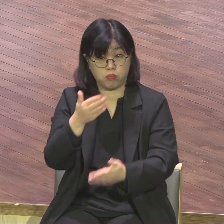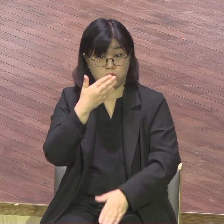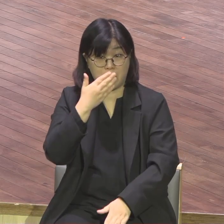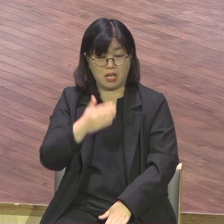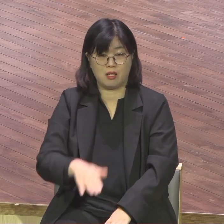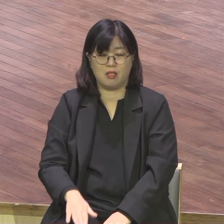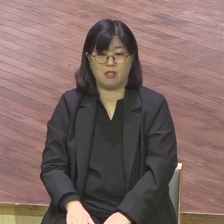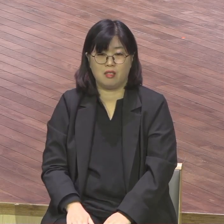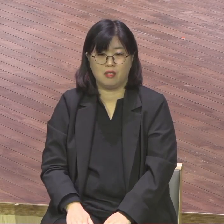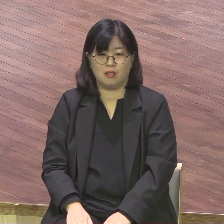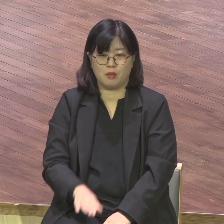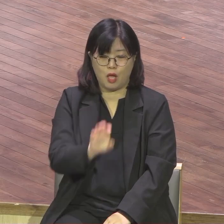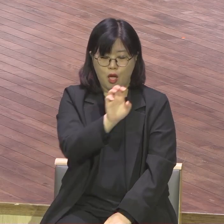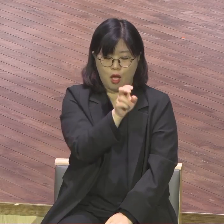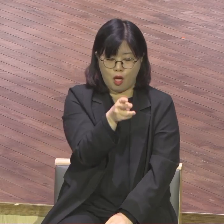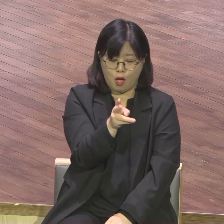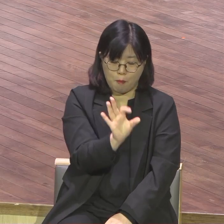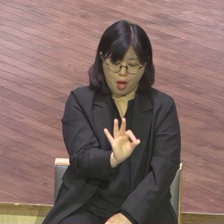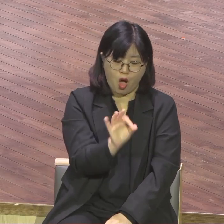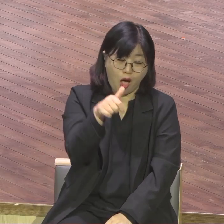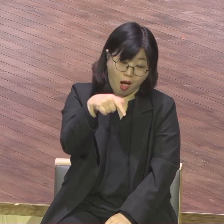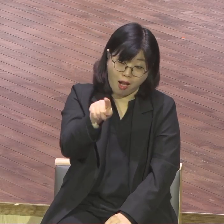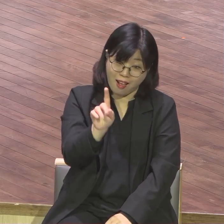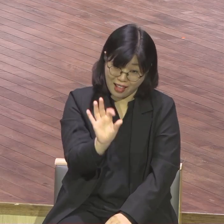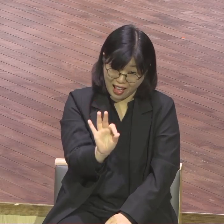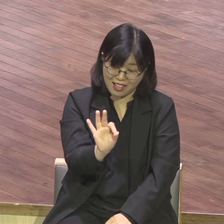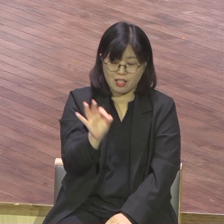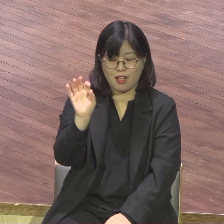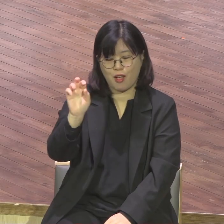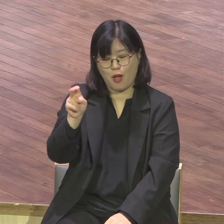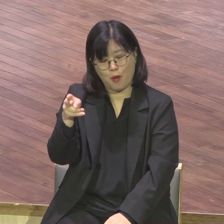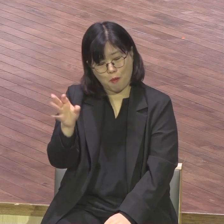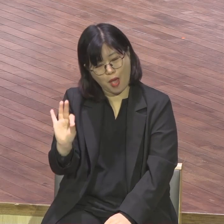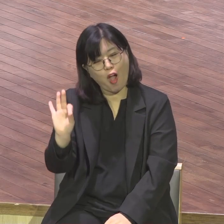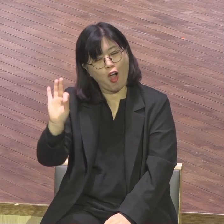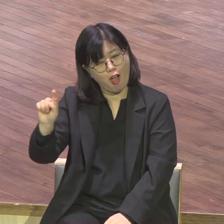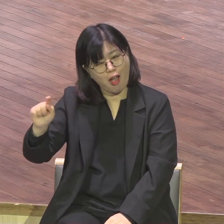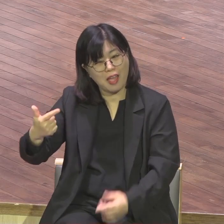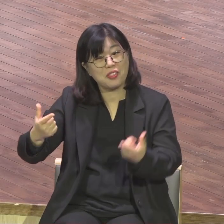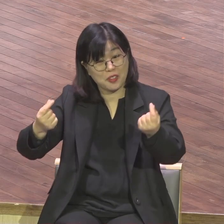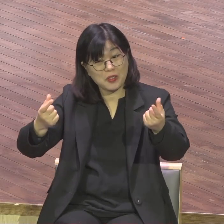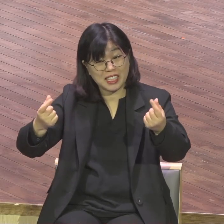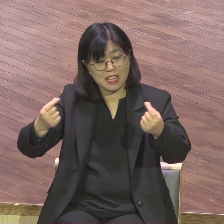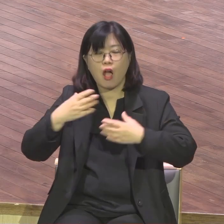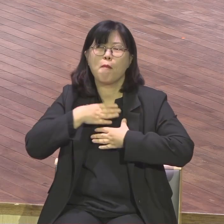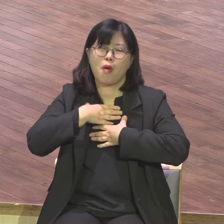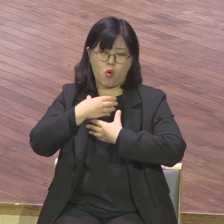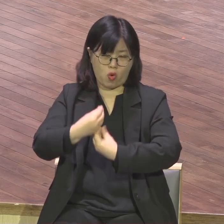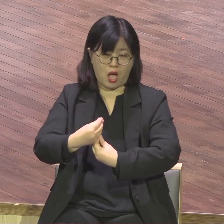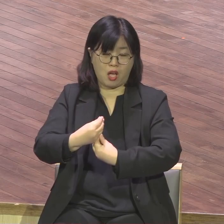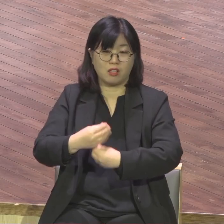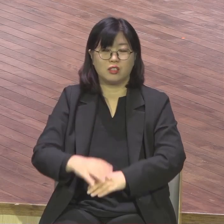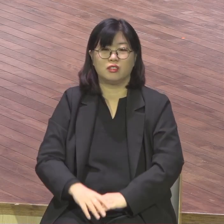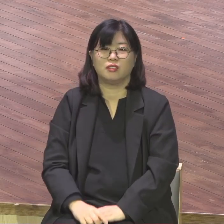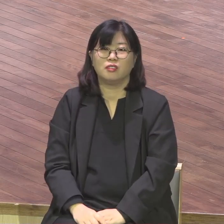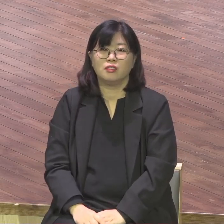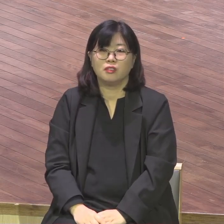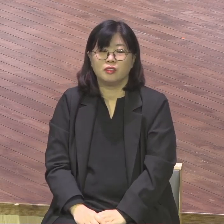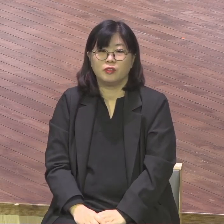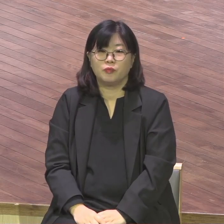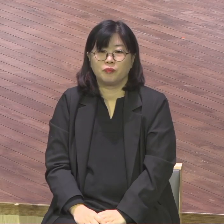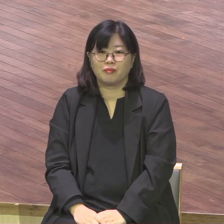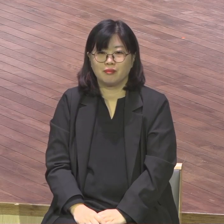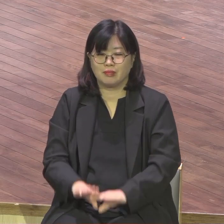평안이라도 하는데 마음속에 이 평안이 찾아오는 것. 불신 가문에서 온갖 세상 풍속을 따라서